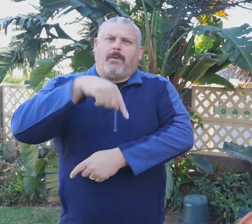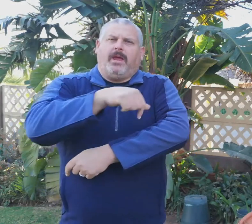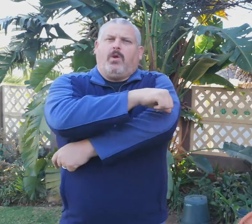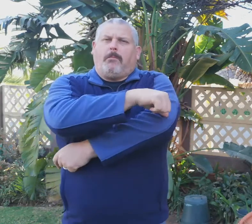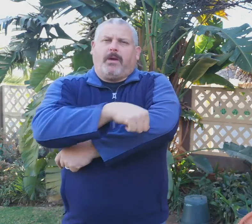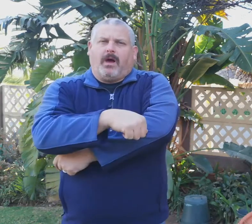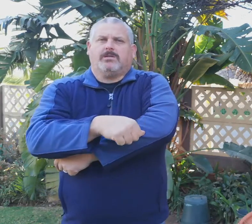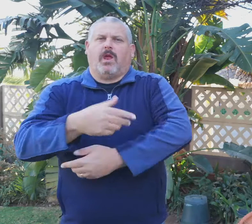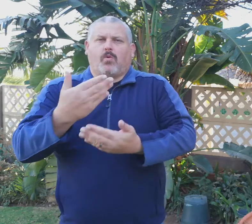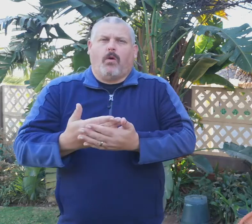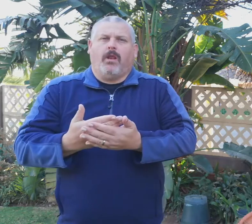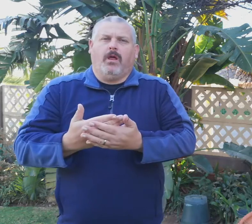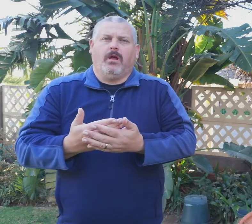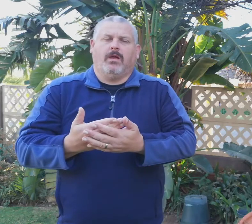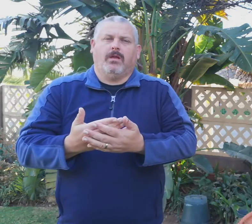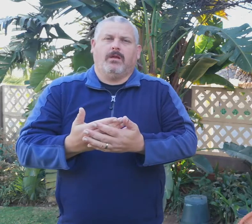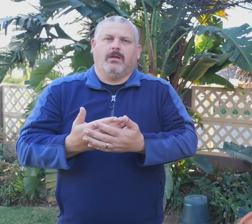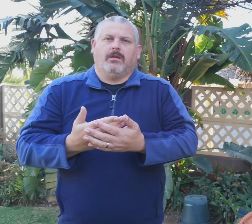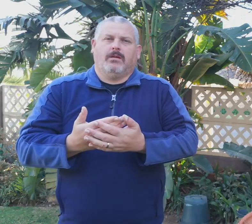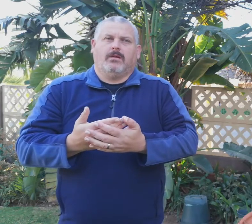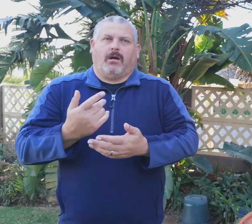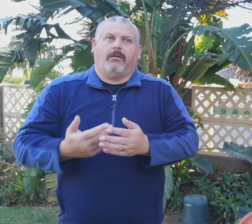Maar hierdie operasie kon al